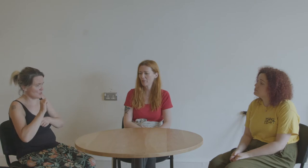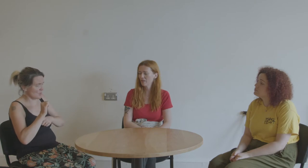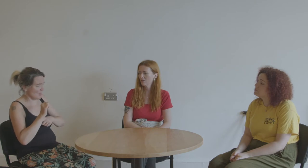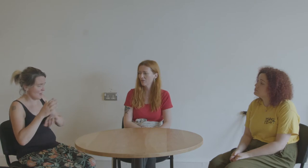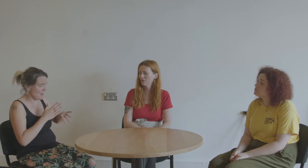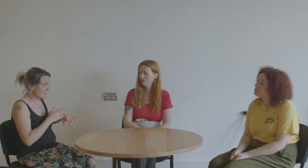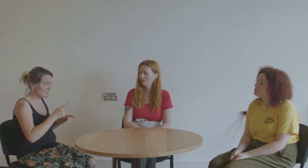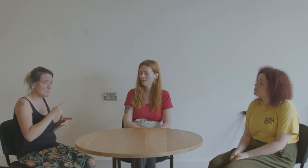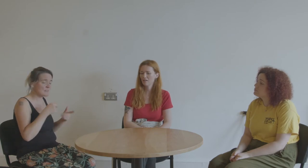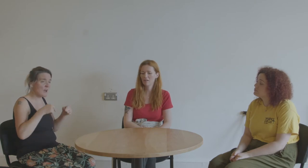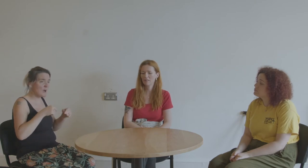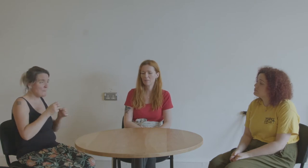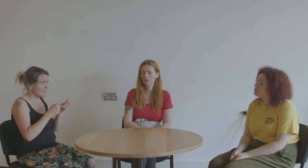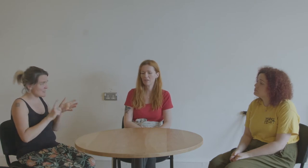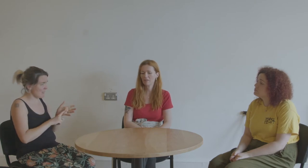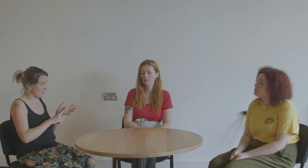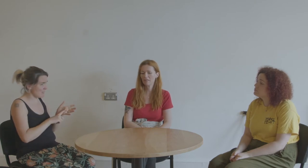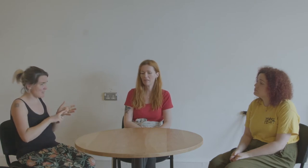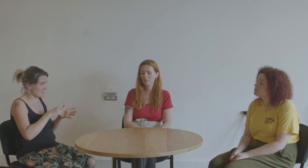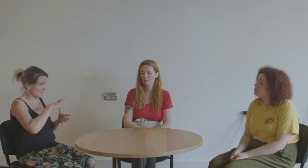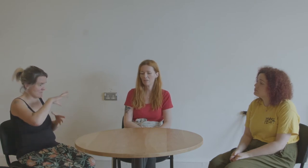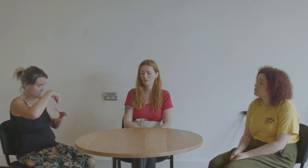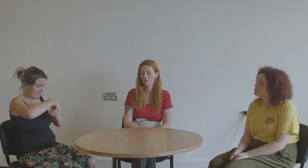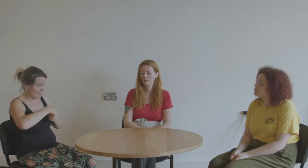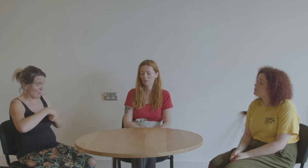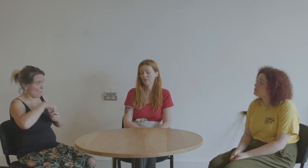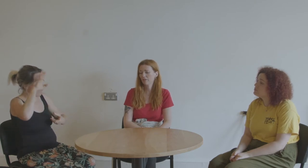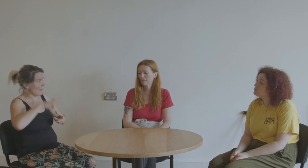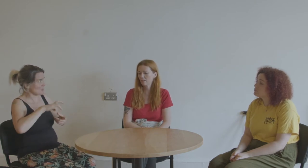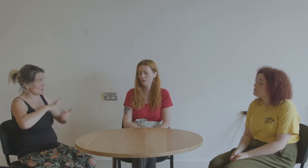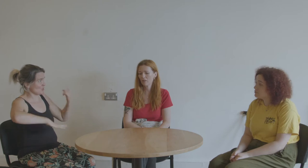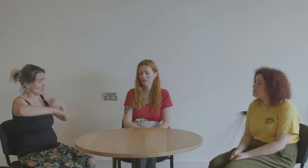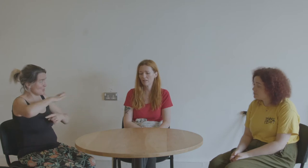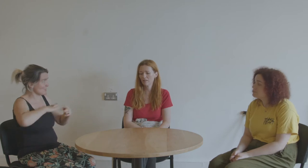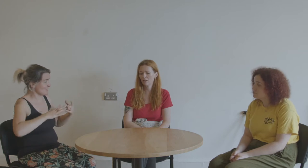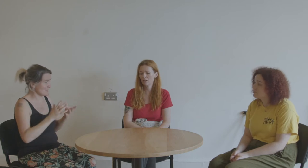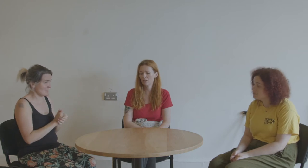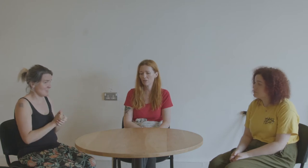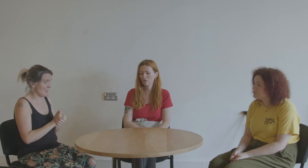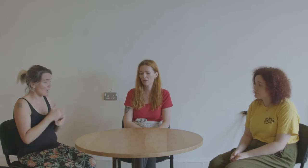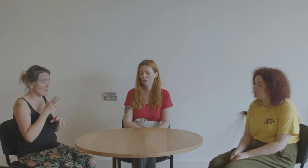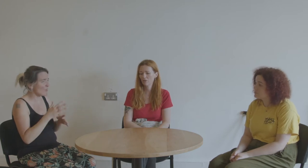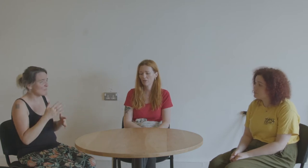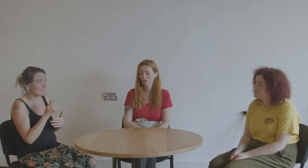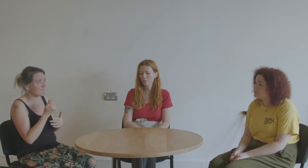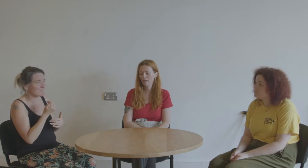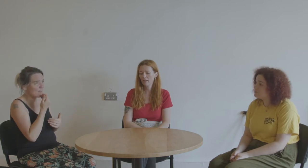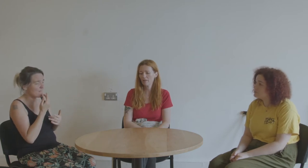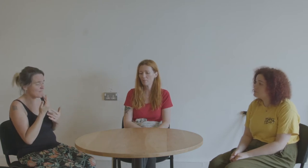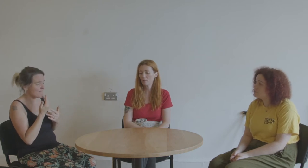gymreithdod, a'n allaf bod o'n rhan o'n ni ddim wedi roi'n sylwethaf o blaen, a ddim wedi